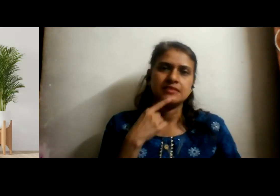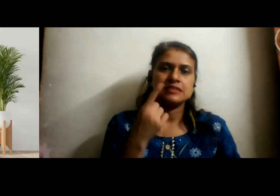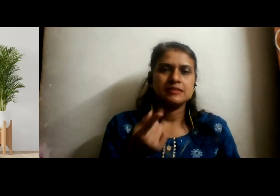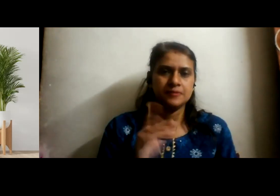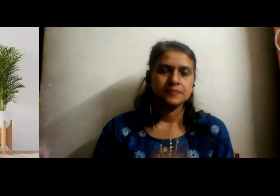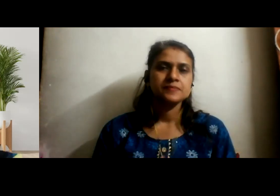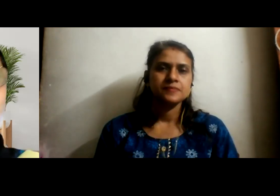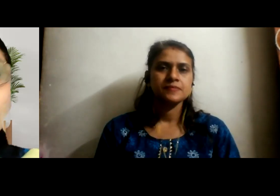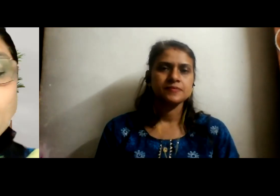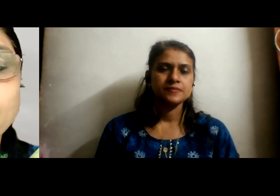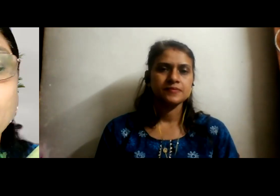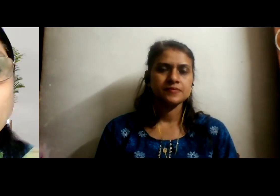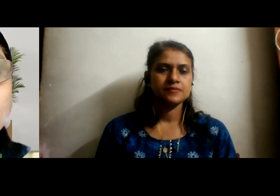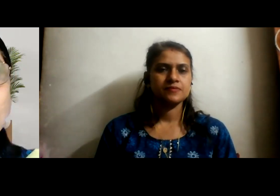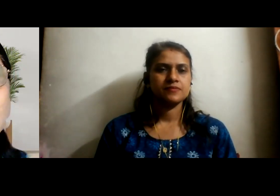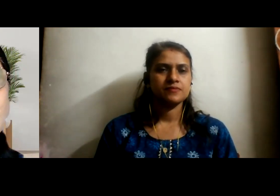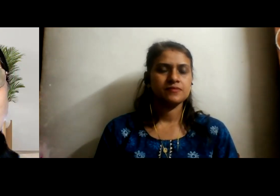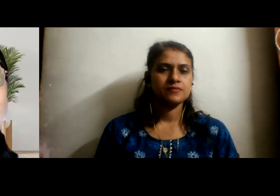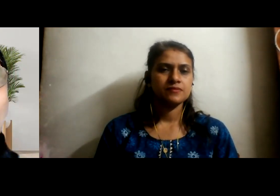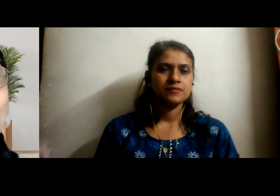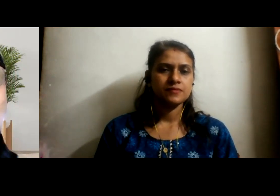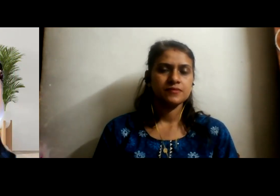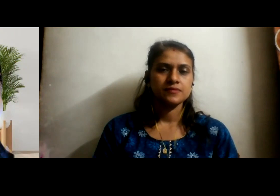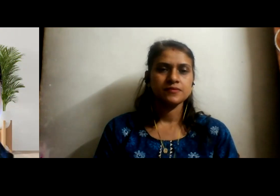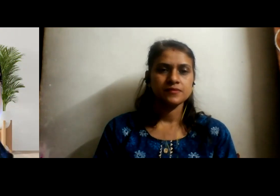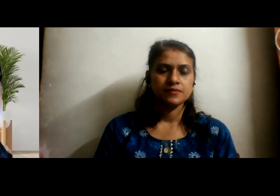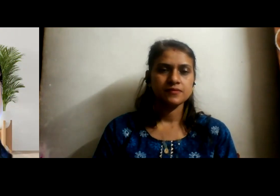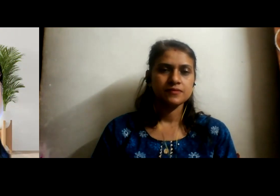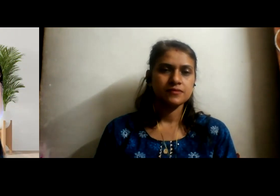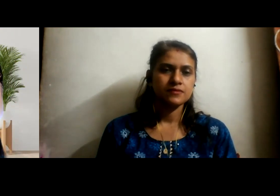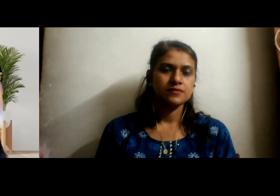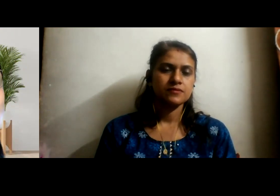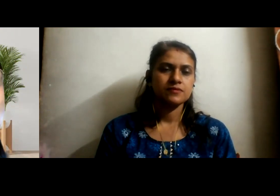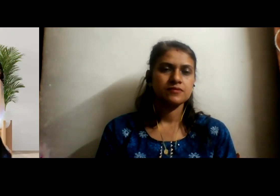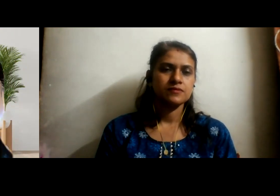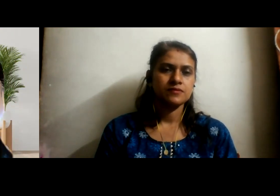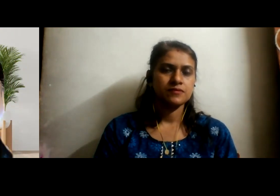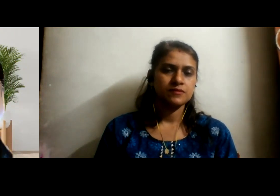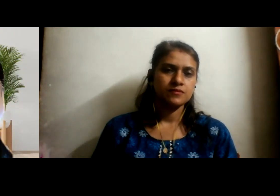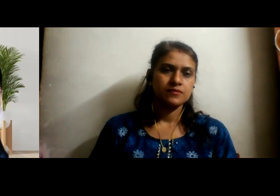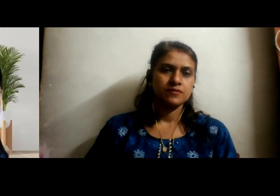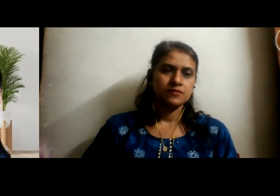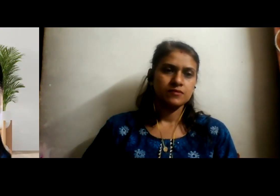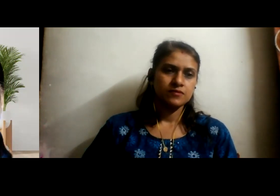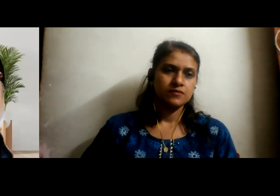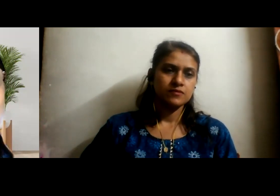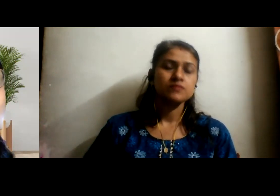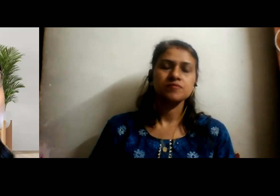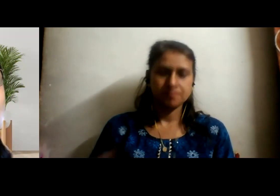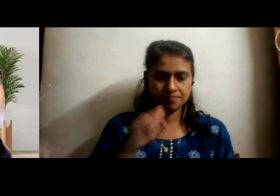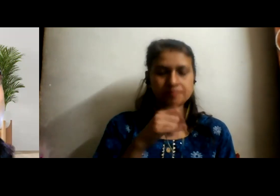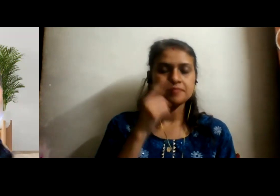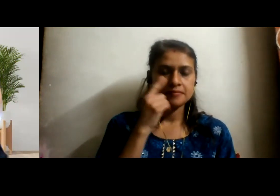जो जॉब वाले करियर में। आई मीन एज अ रिहैब पर्सन आई फुल्ली अप्रिशिएट व्हाट यू आर सेइंग